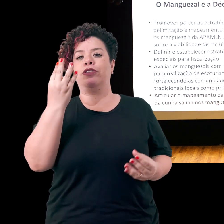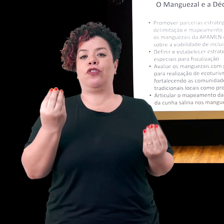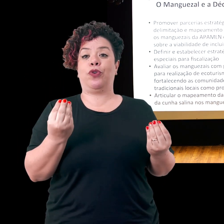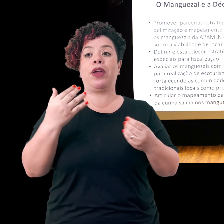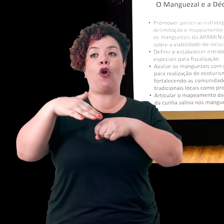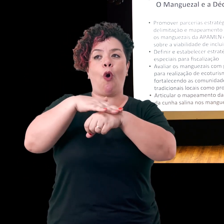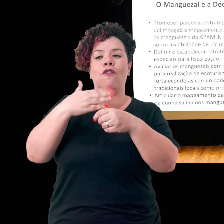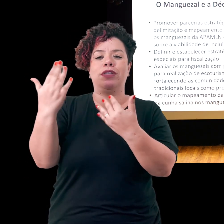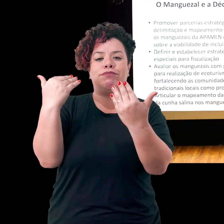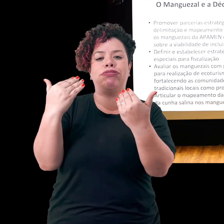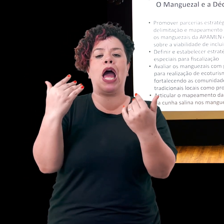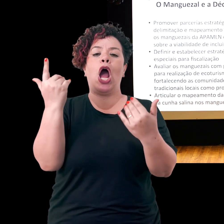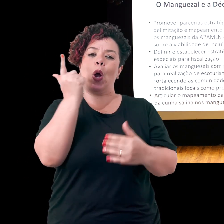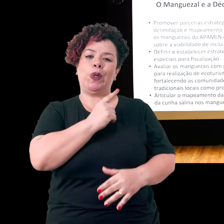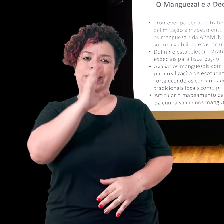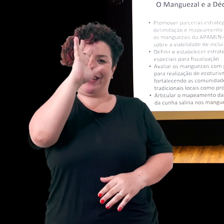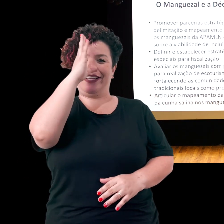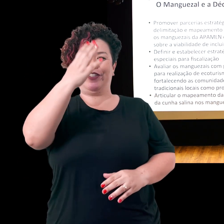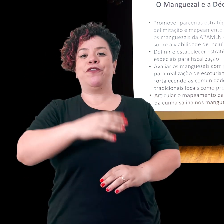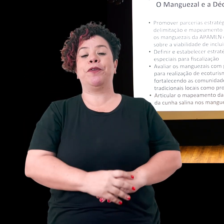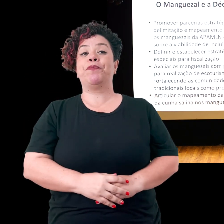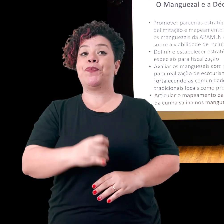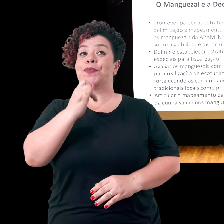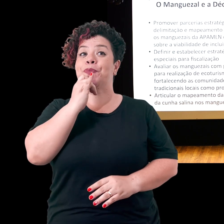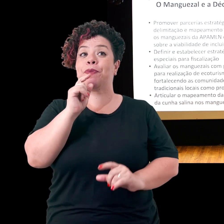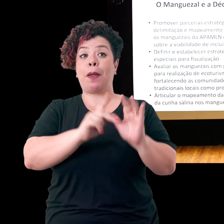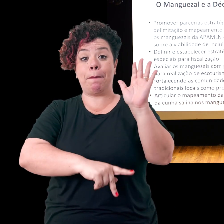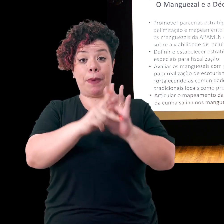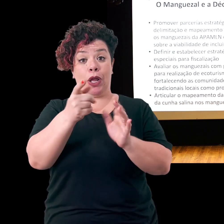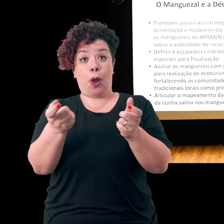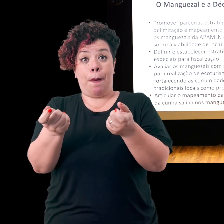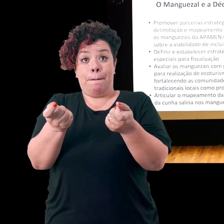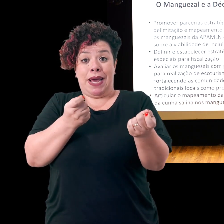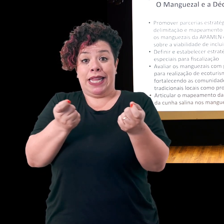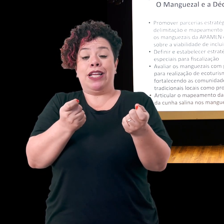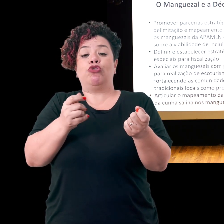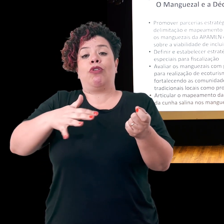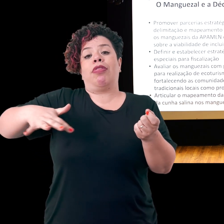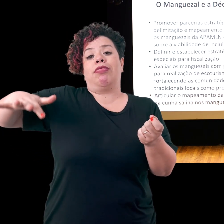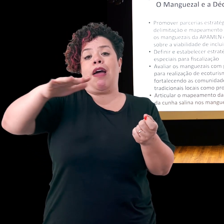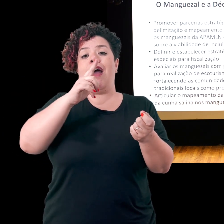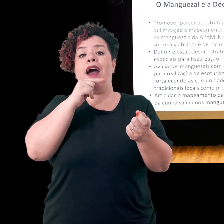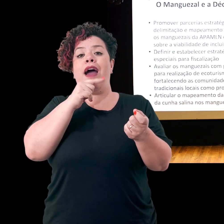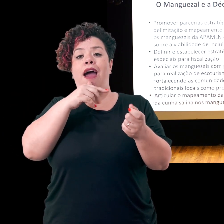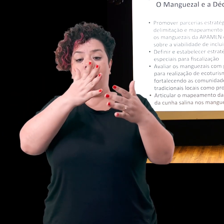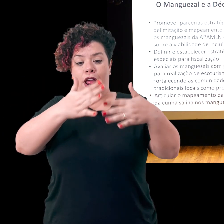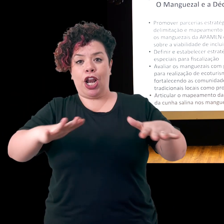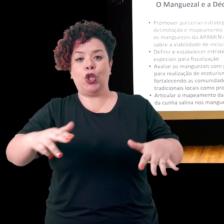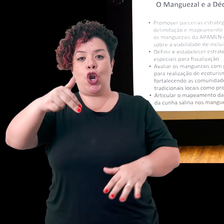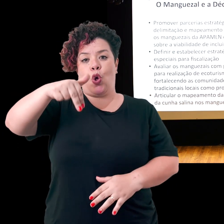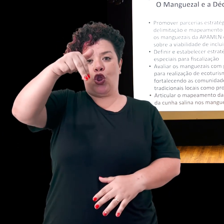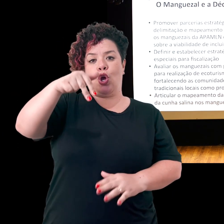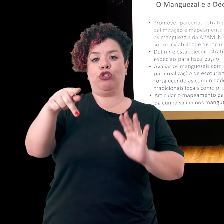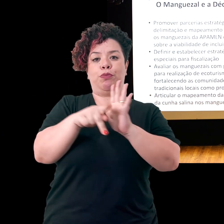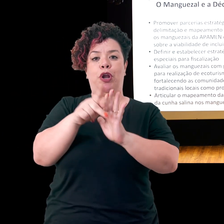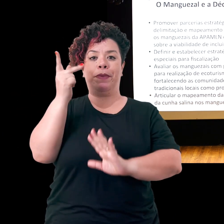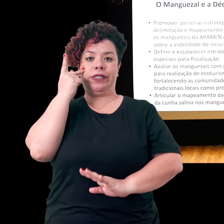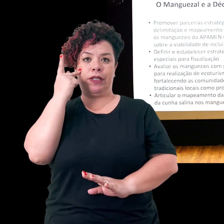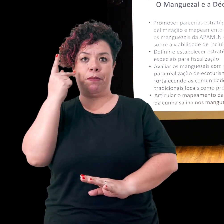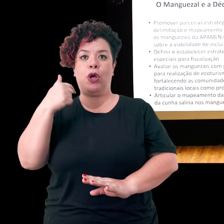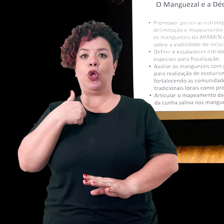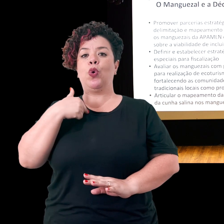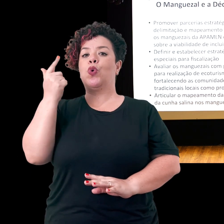gente conversar. Isso aconteceu no plano de manejo da área de proteção ambiental marinha do litoral norte de São Paulo. Lá